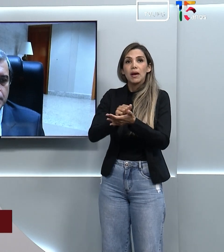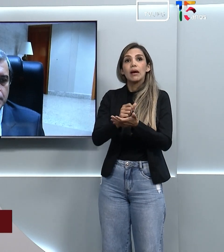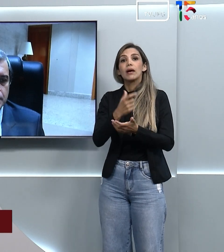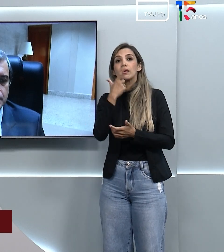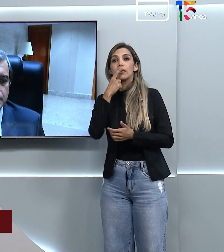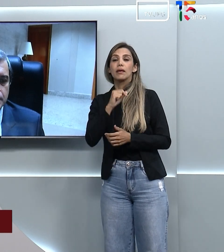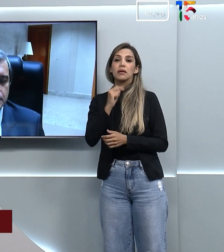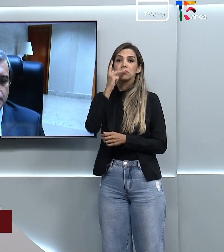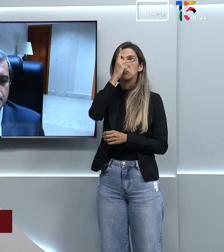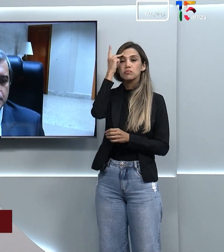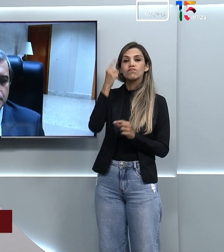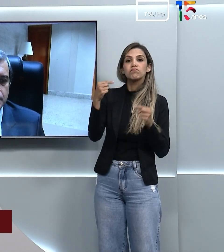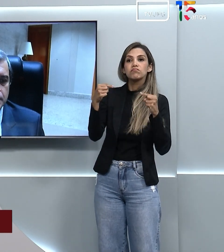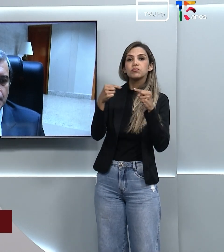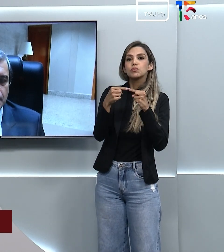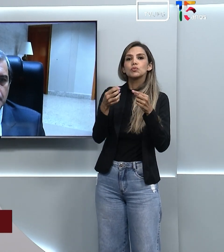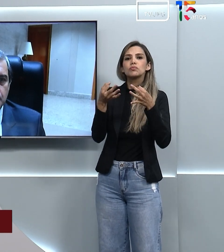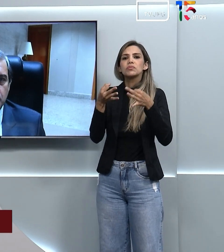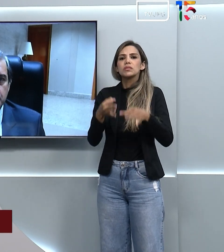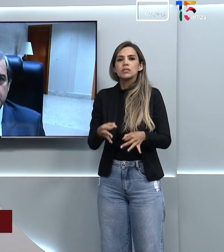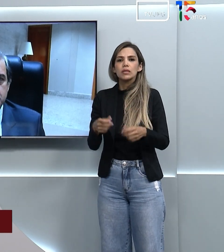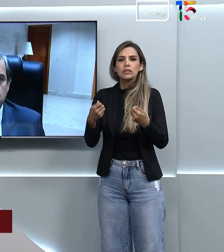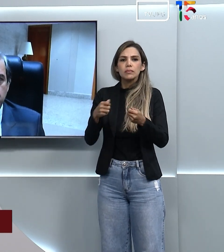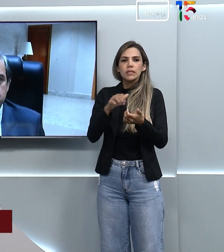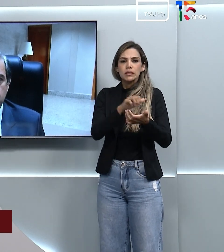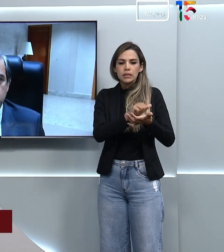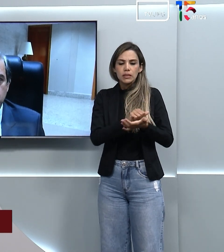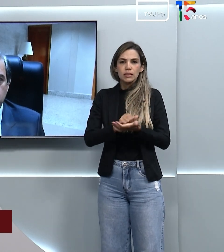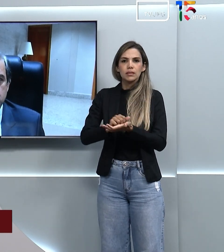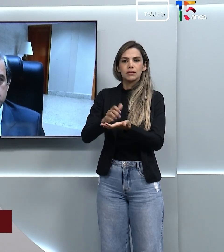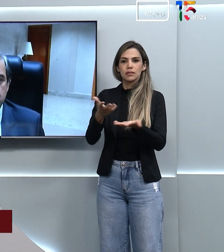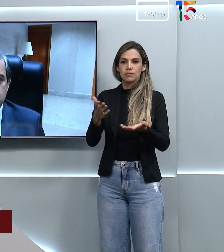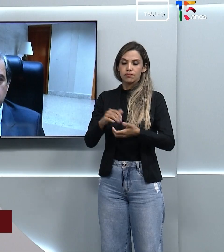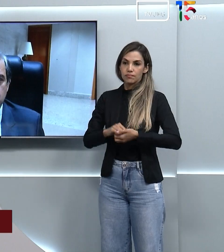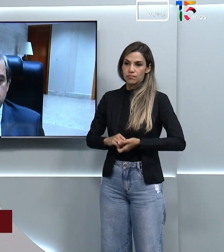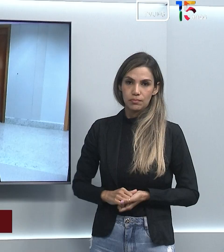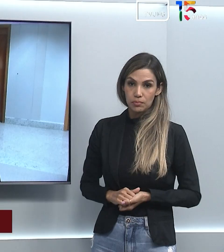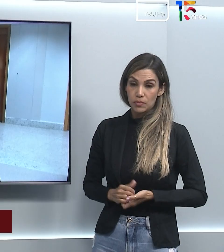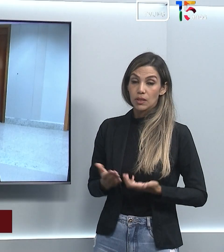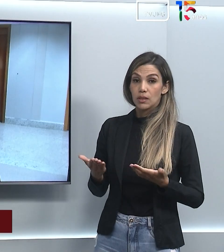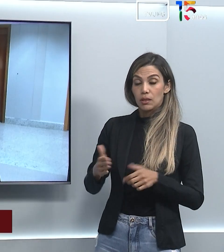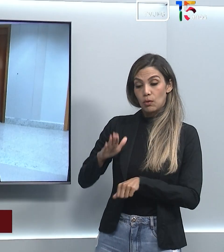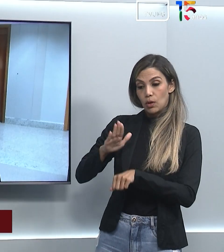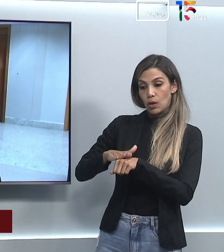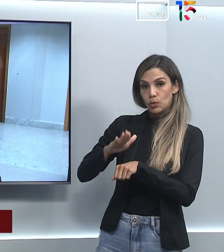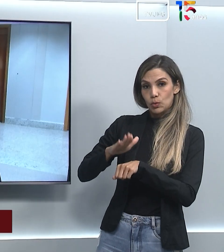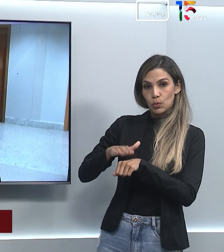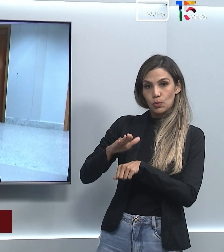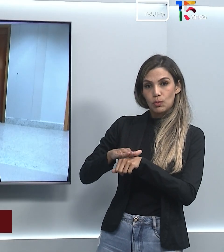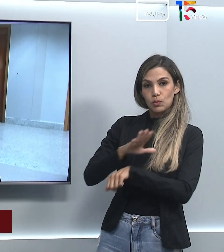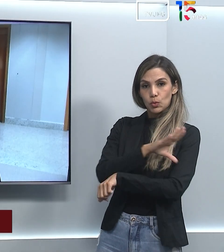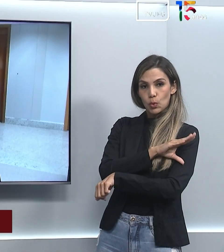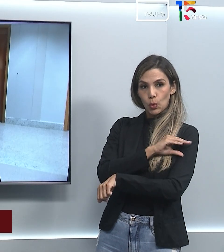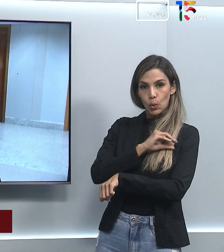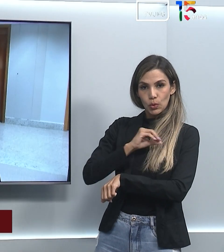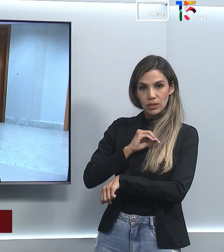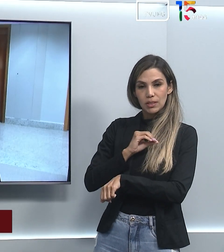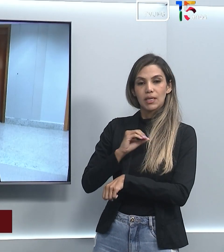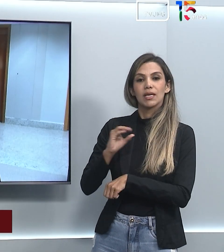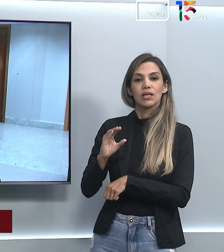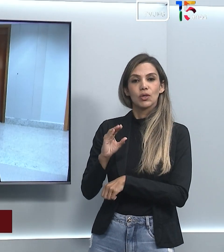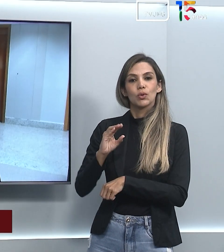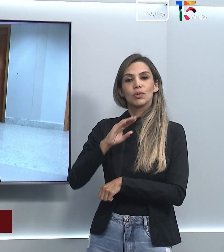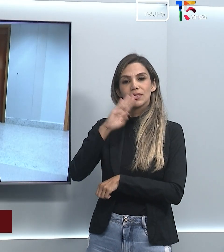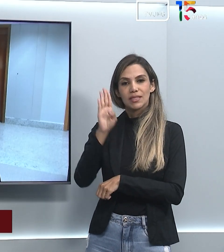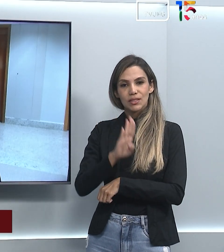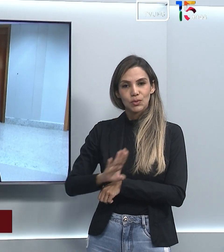de serviço? Bom, Camila, esse é um projeto do Conselho Nacional de Justiça. Hoje inicia-se em